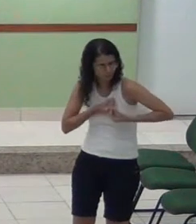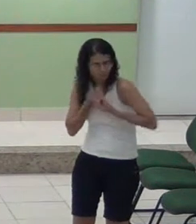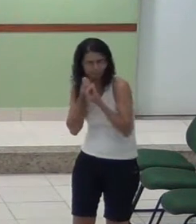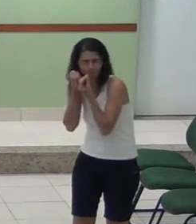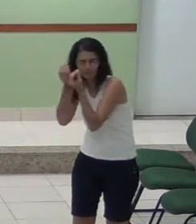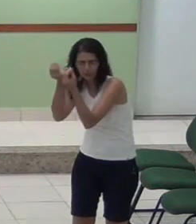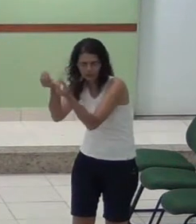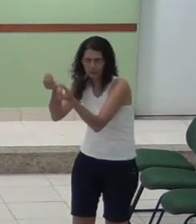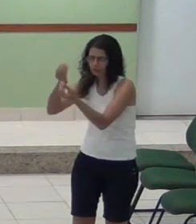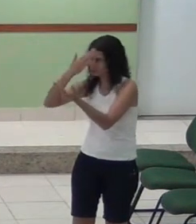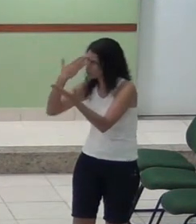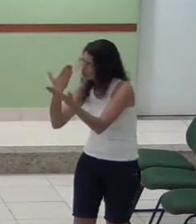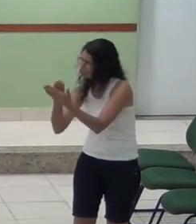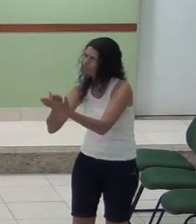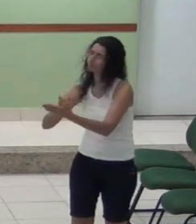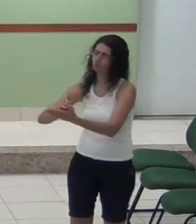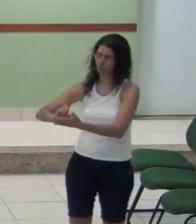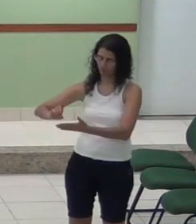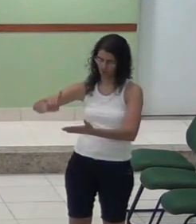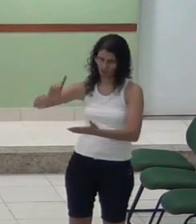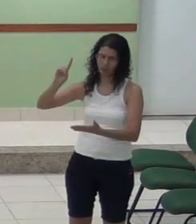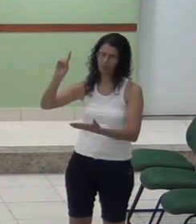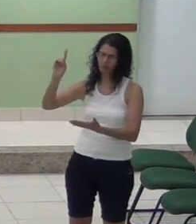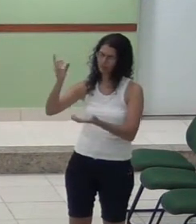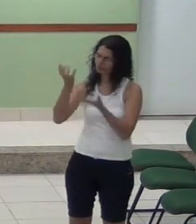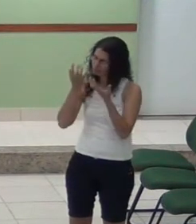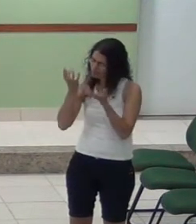ele fará. E assim nós queremos fazer, Senhor,